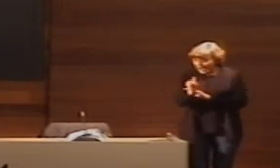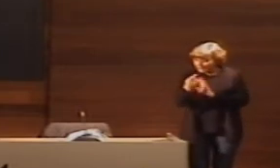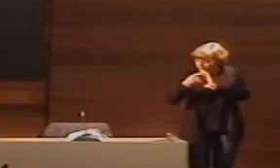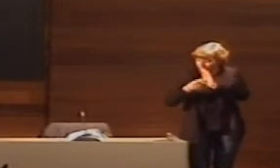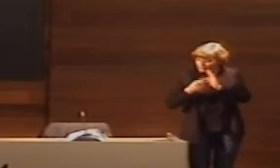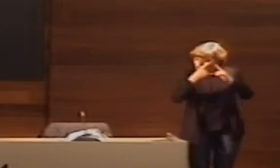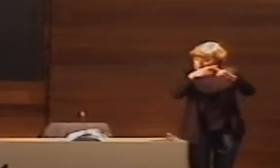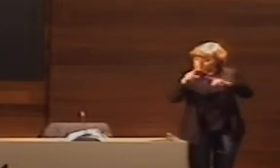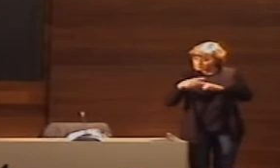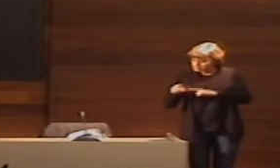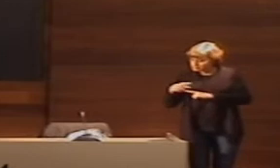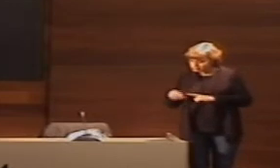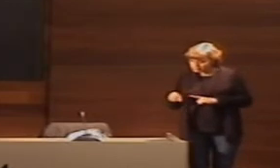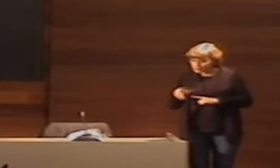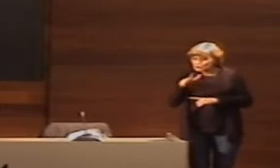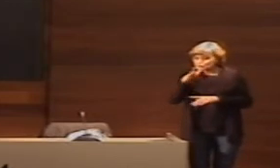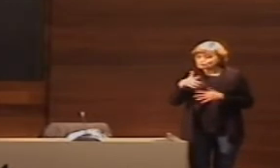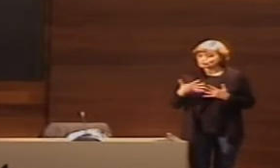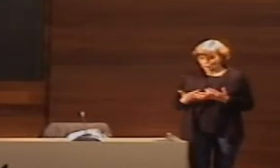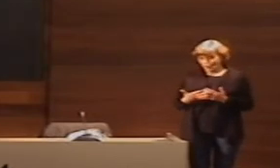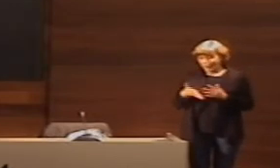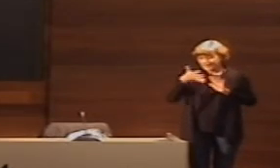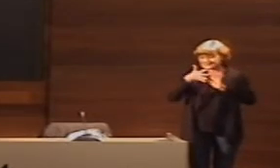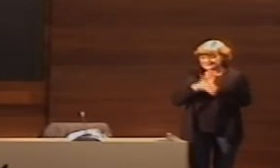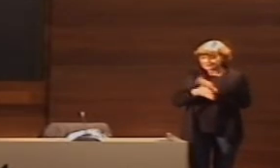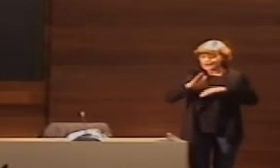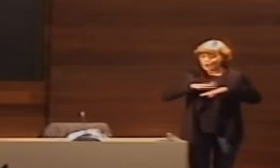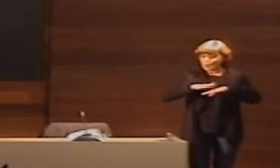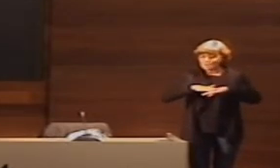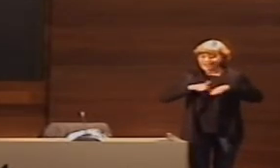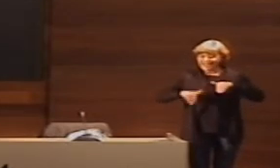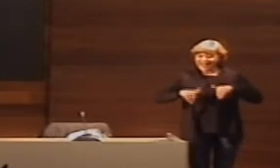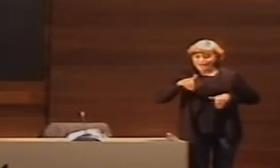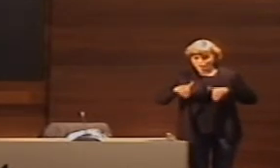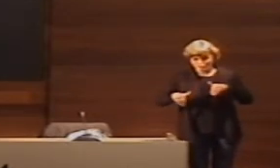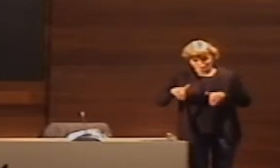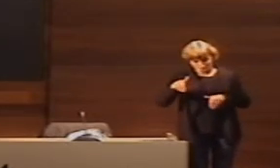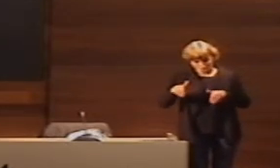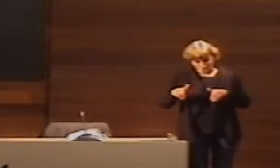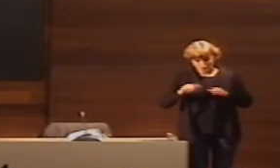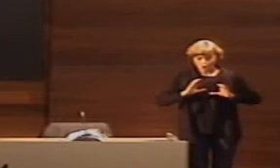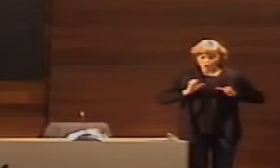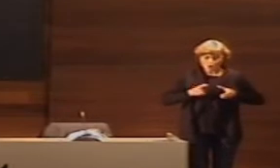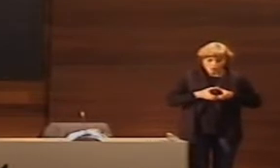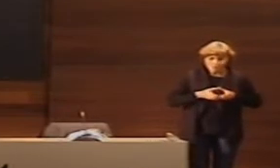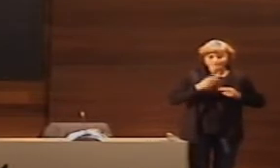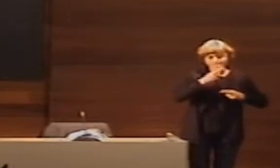ha utilizado como munición electoral para una batalla